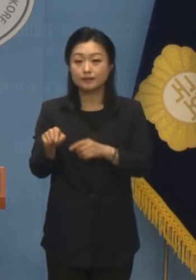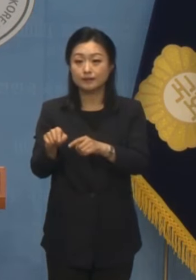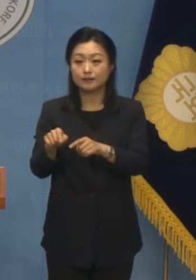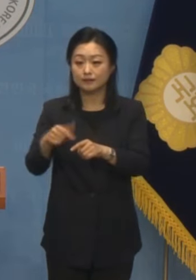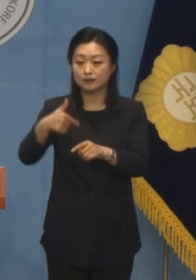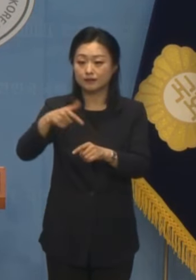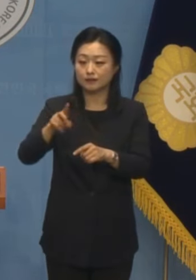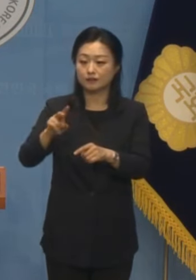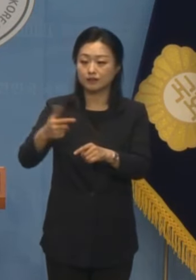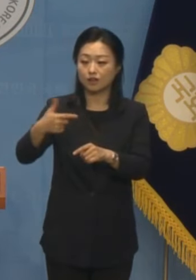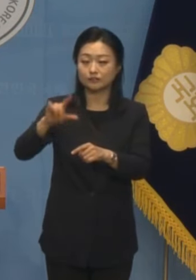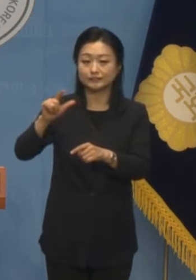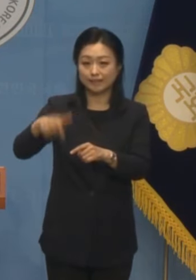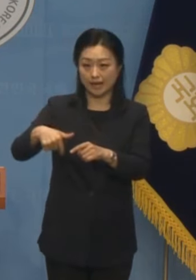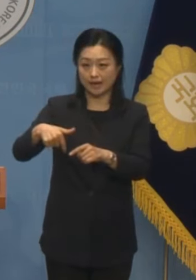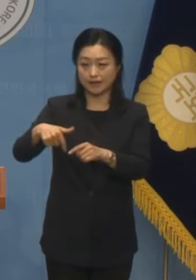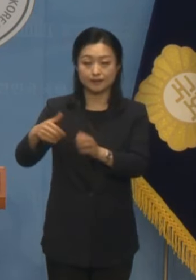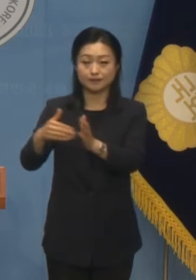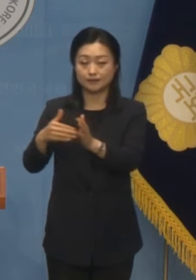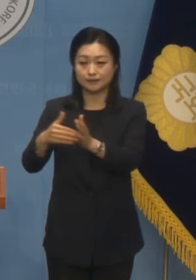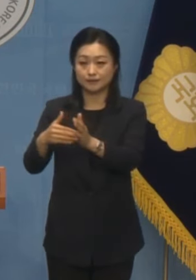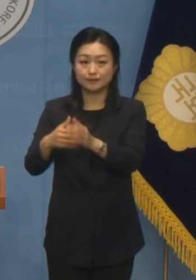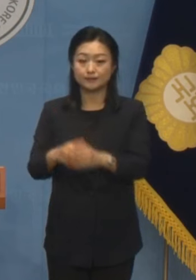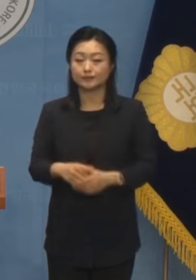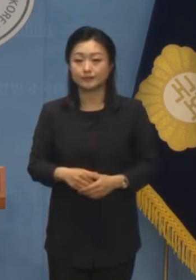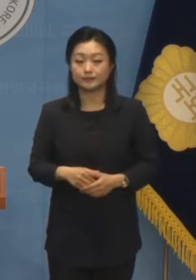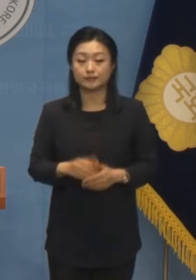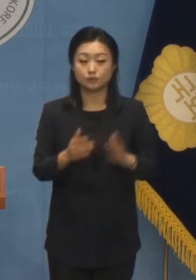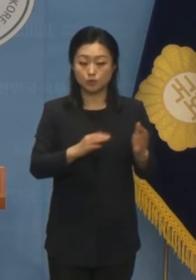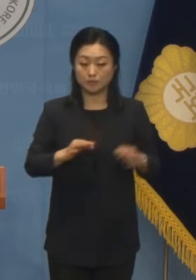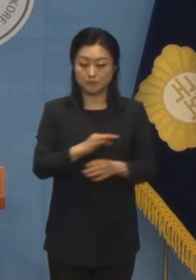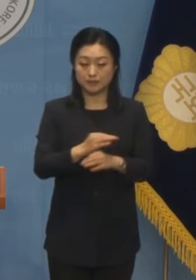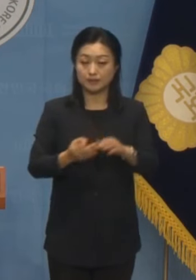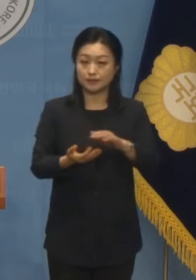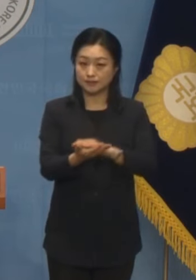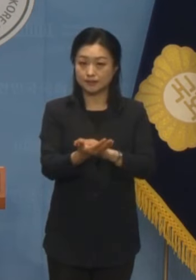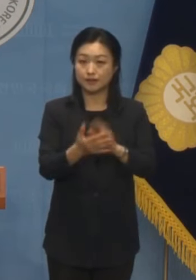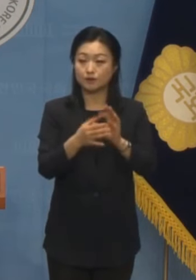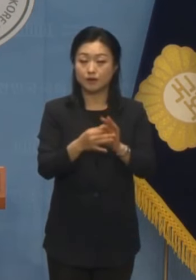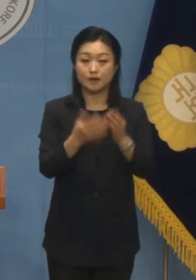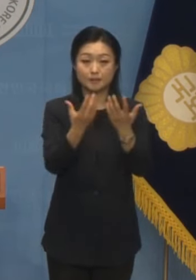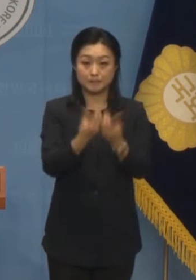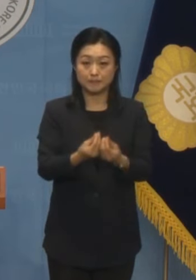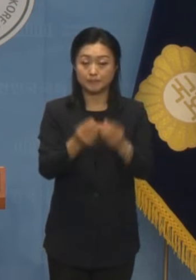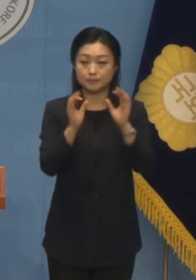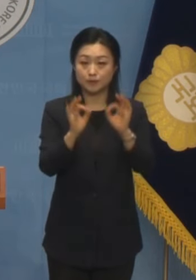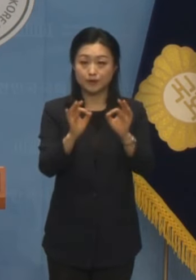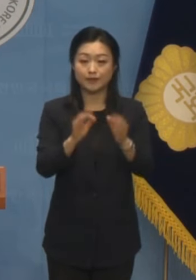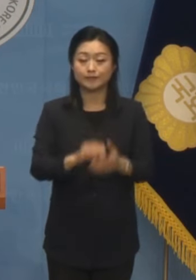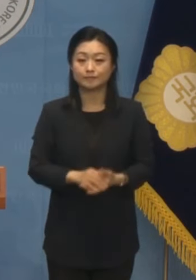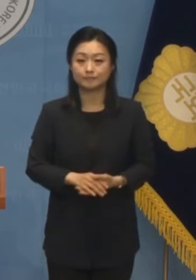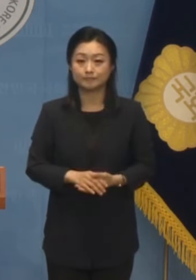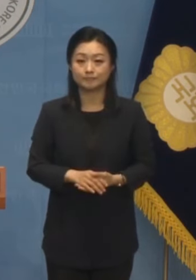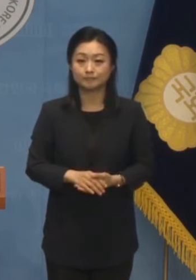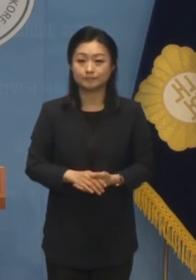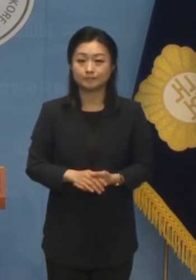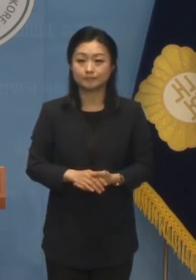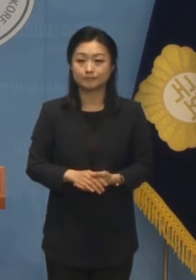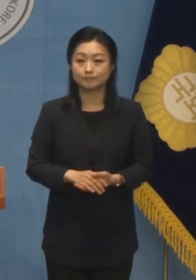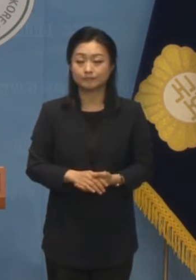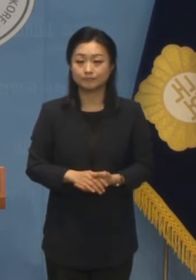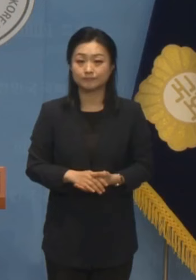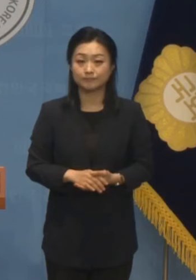검사는 견책 처분에 불과했습니다. 마지막으로 부정청탁을 비교해 드리겠습니다. 부정청탁 같은